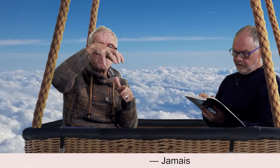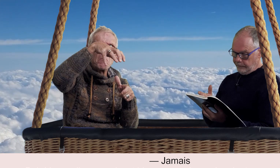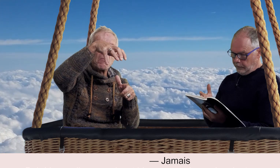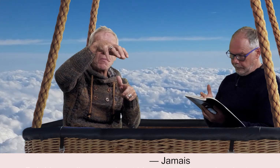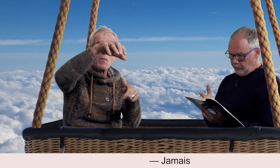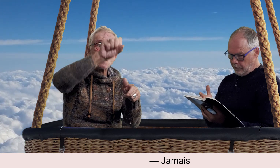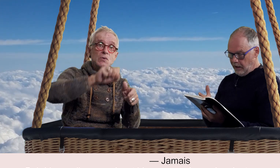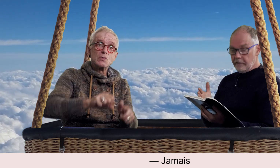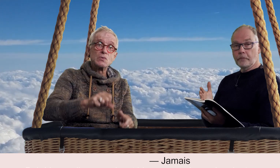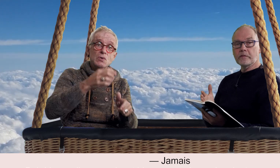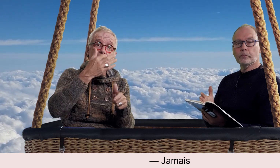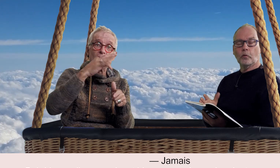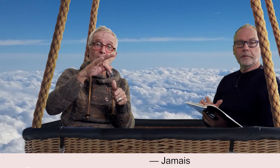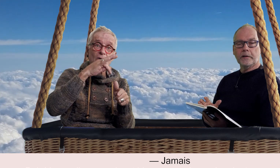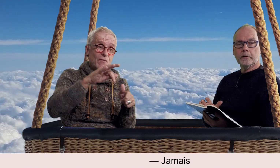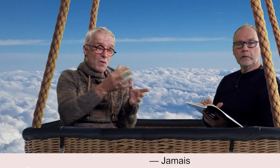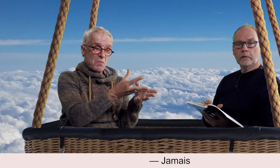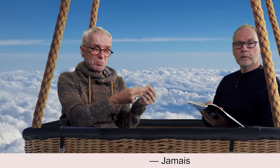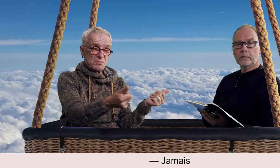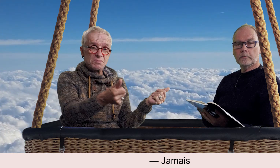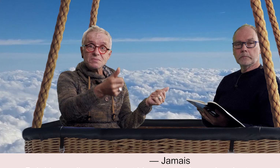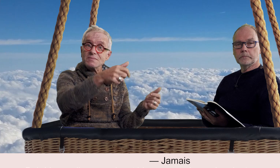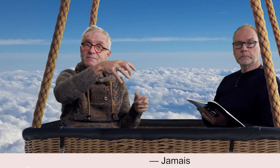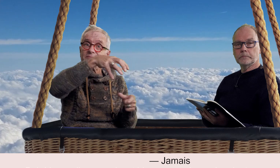et déjà Francfort avait fui sous nos pieds.